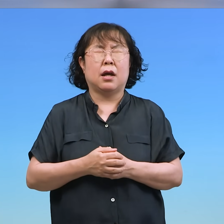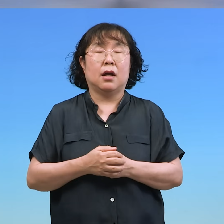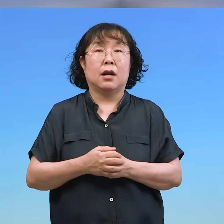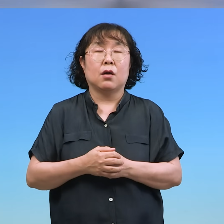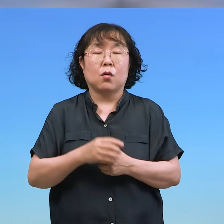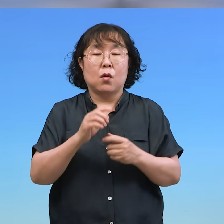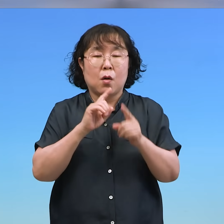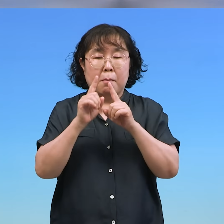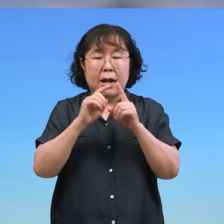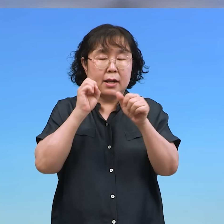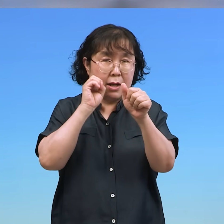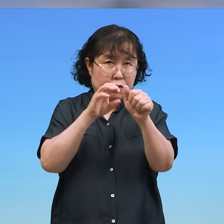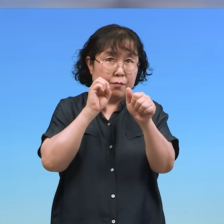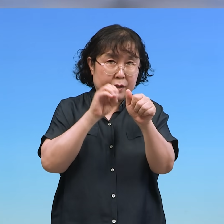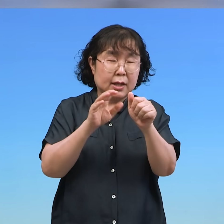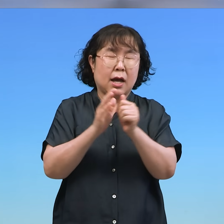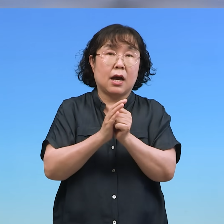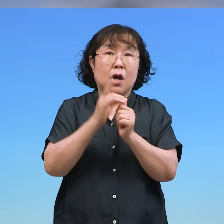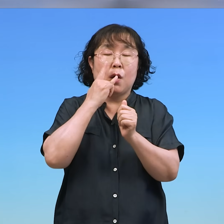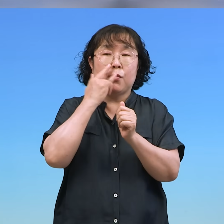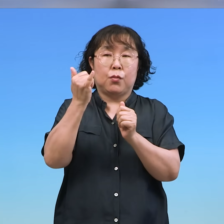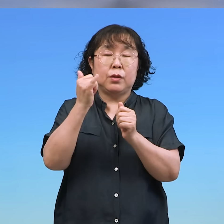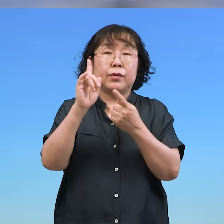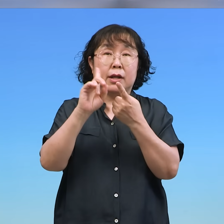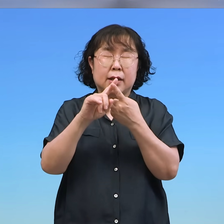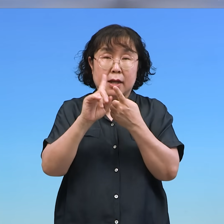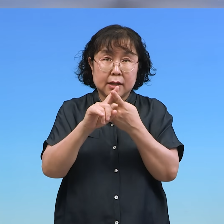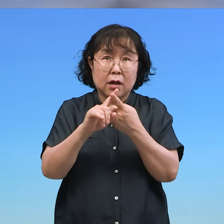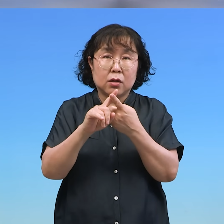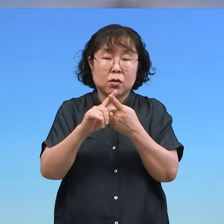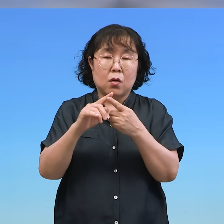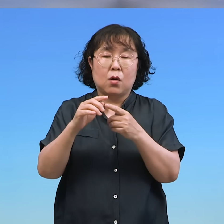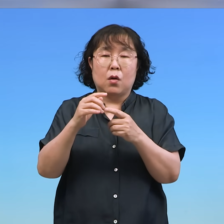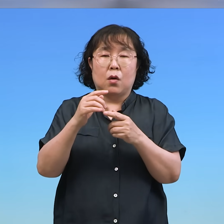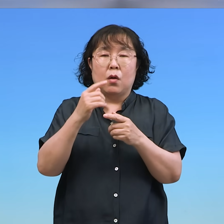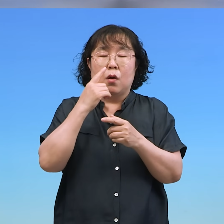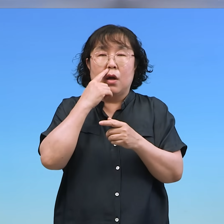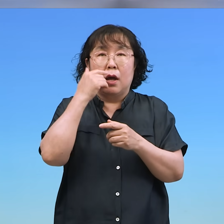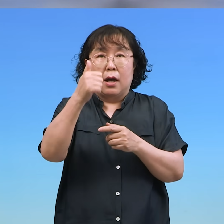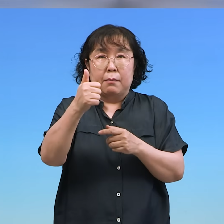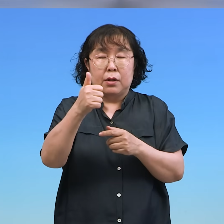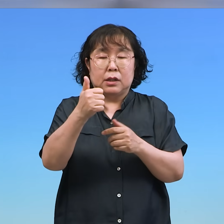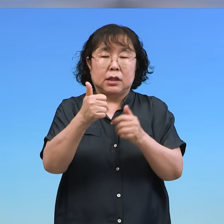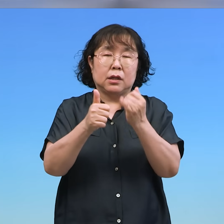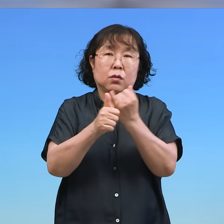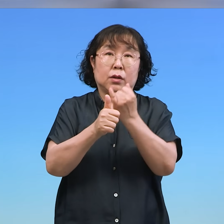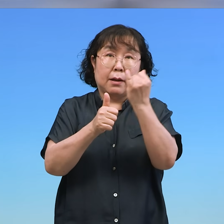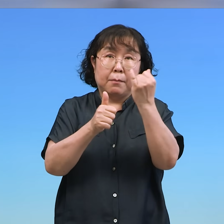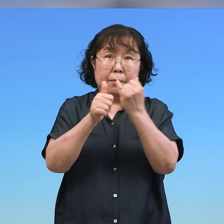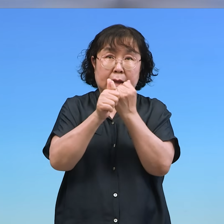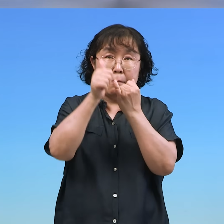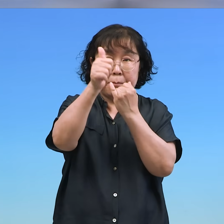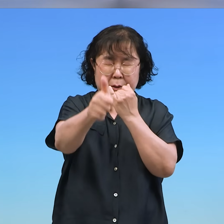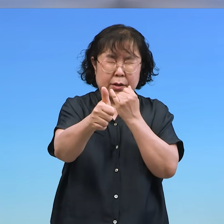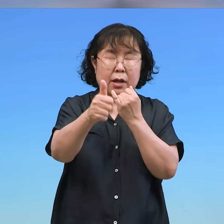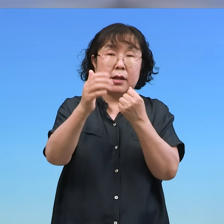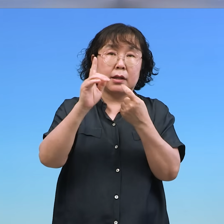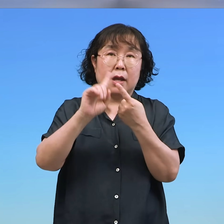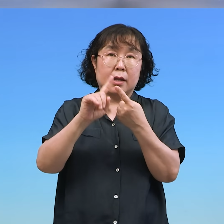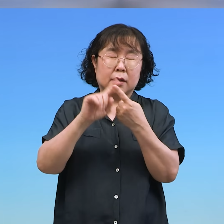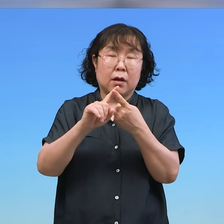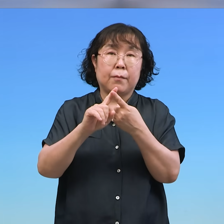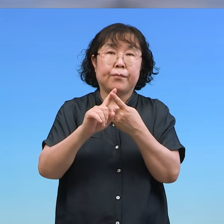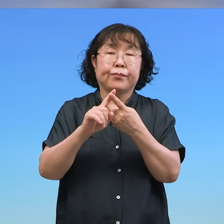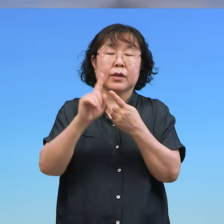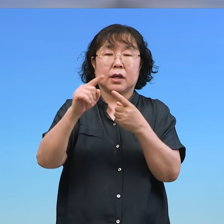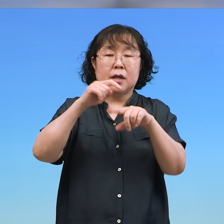합니다. 오늘 여러분, 우리 부모님들에 대하여, 또 우리 가장, 우리 남편, 또